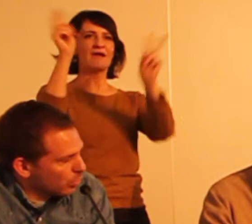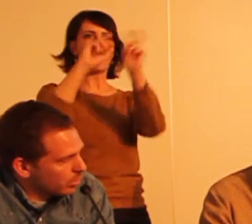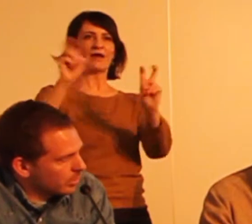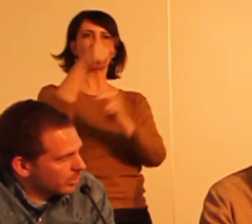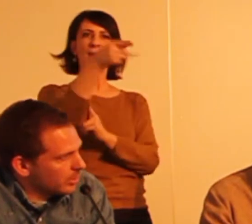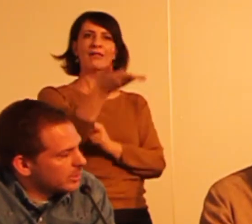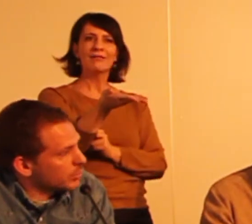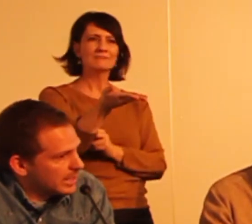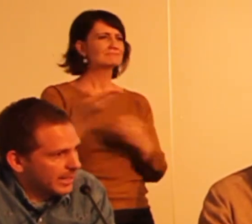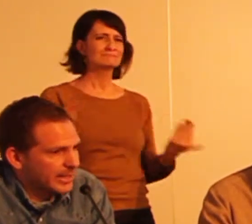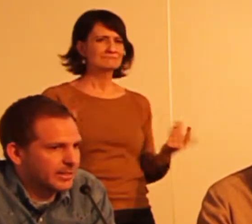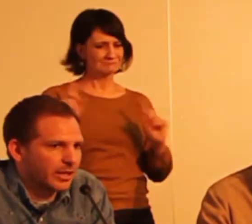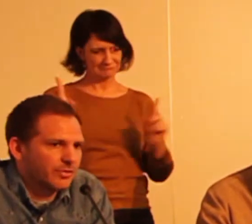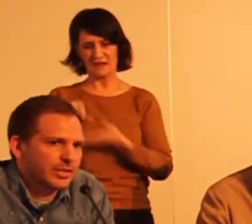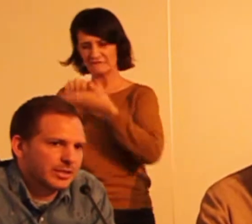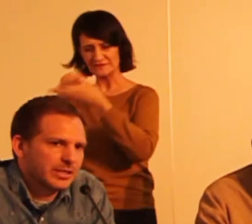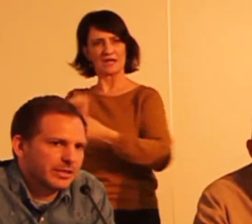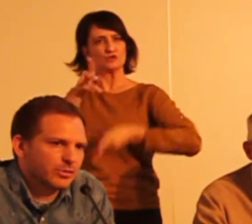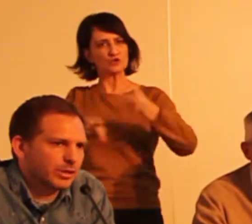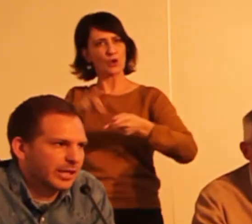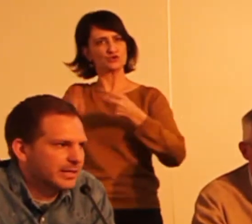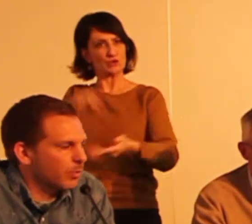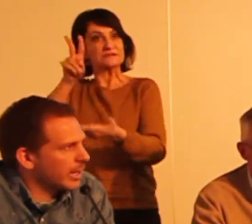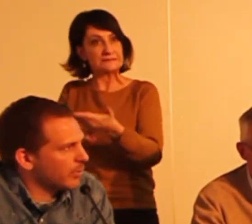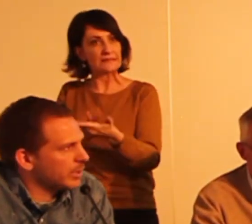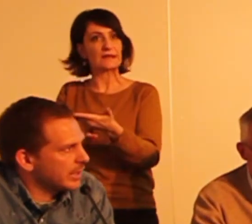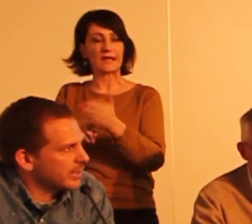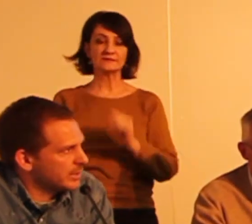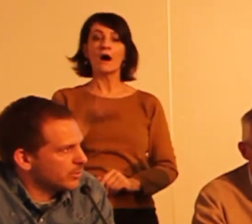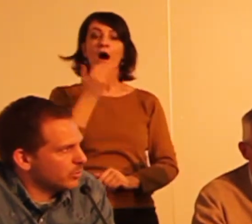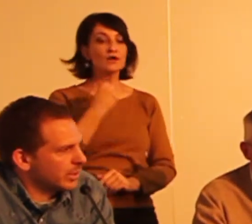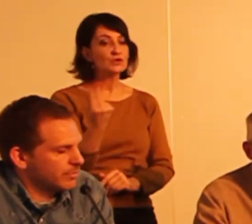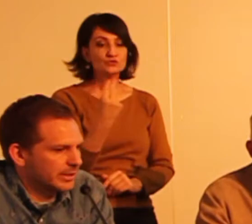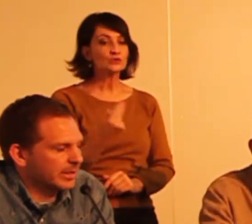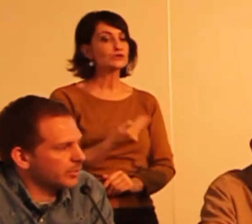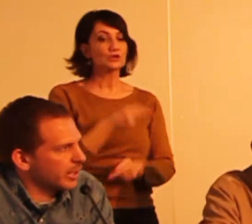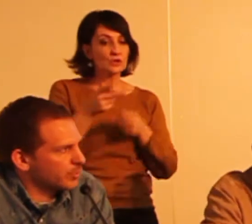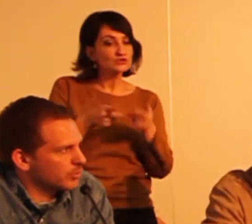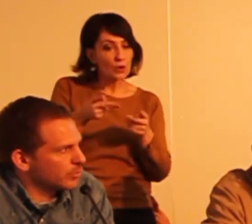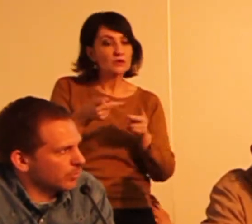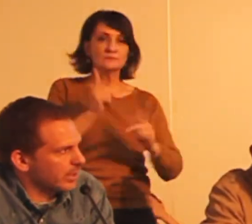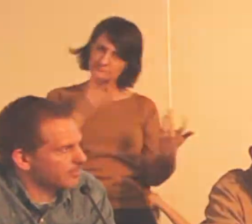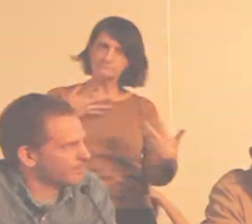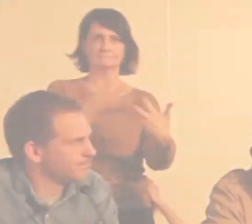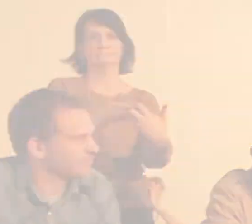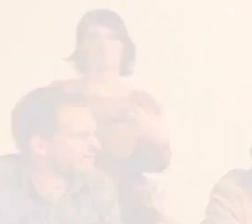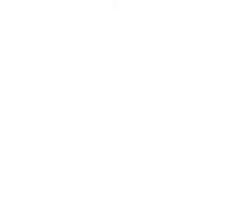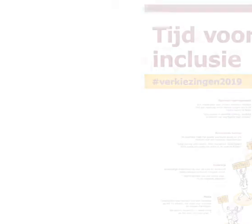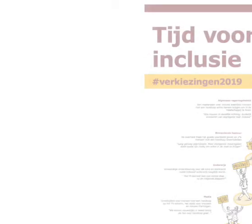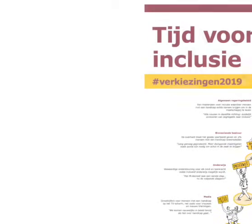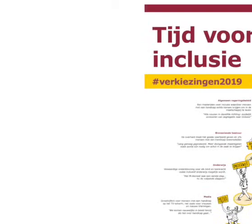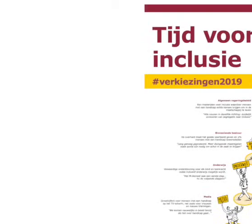in zorg. In zorgzekerheid, in de garantie dat iedereen de zorg krijgt waar en wanneer hij die nodig heeft. Ik denk dat we daar absoluut moeten voor gaan.